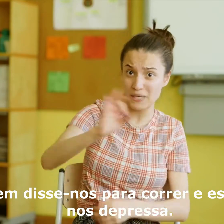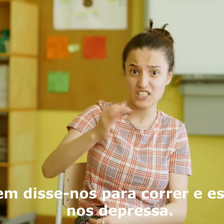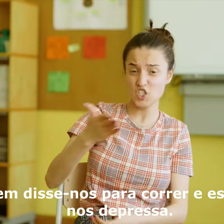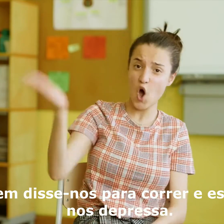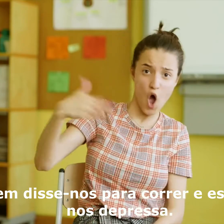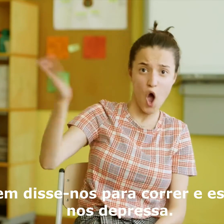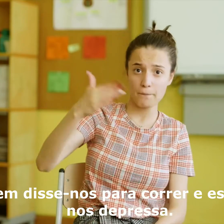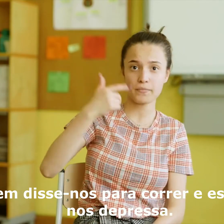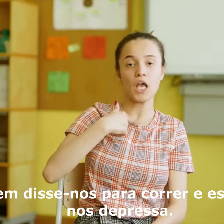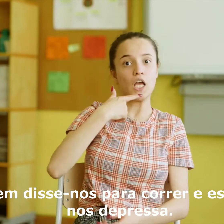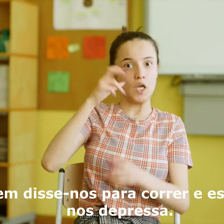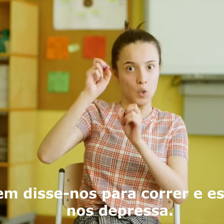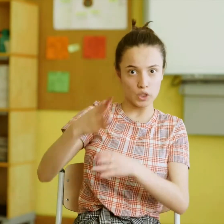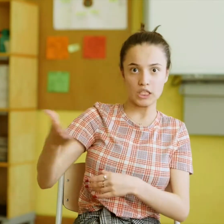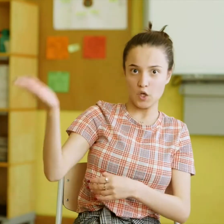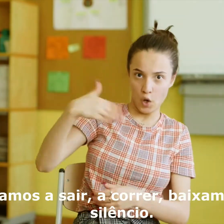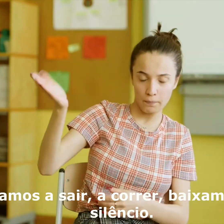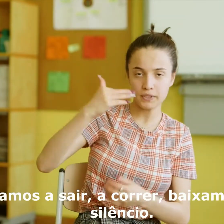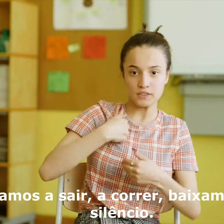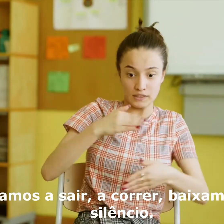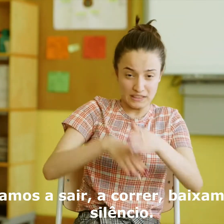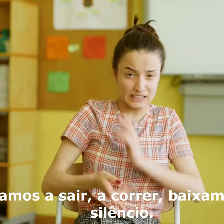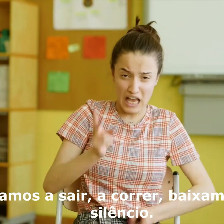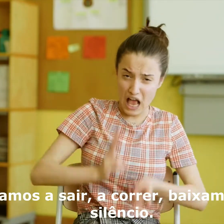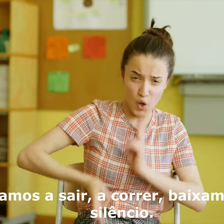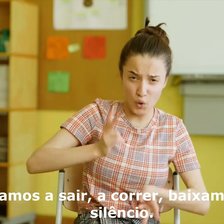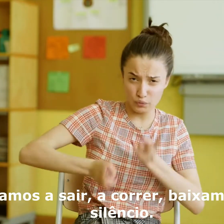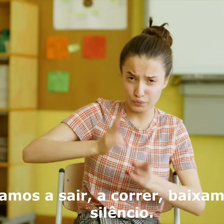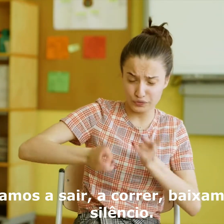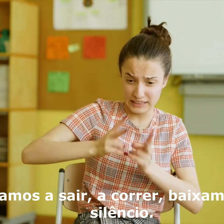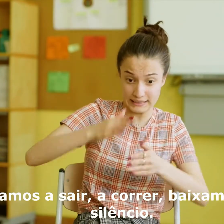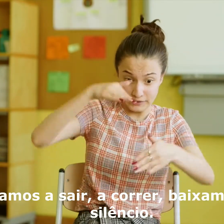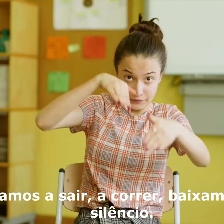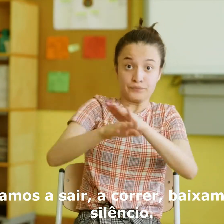muitas pessoas do carro, começamos a correr, escondemos-nos, agachámos-nos.